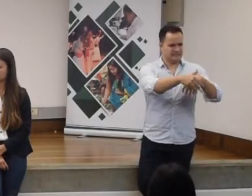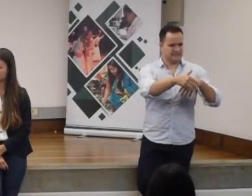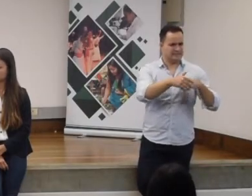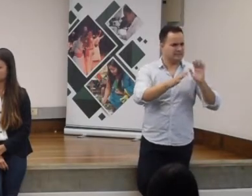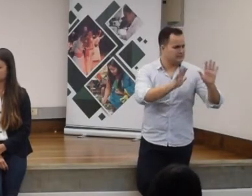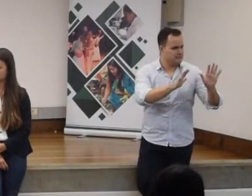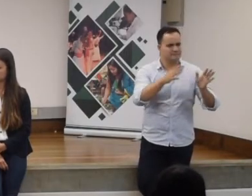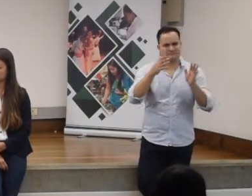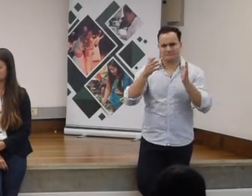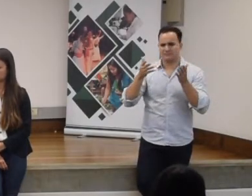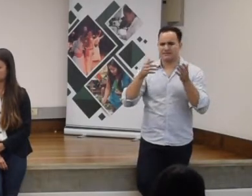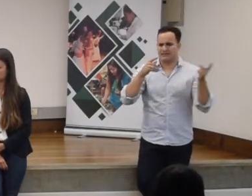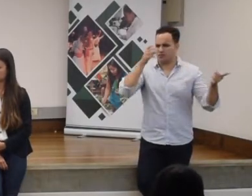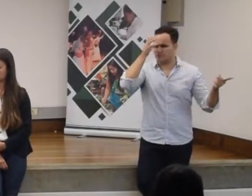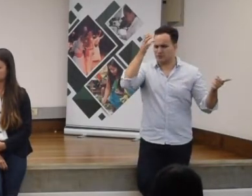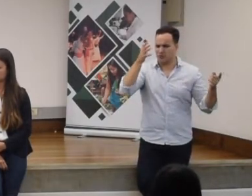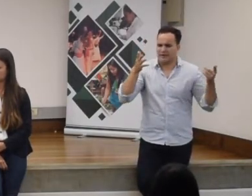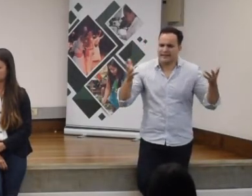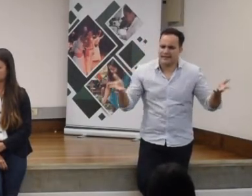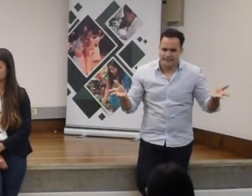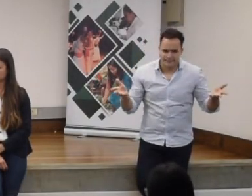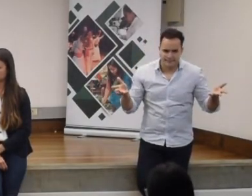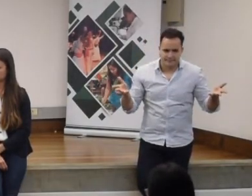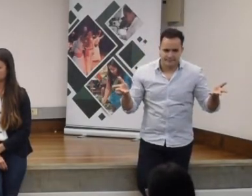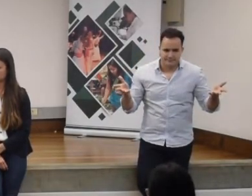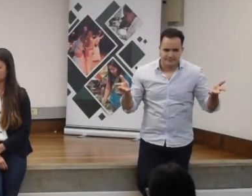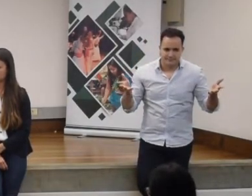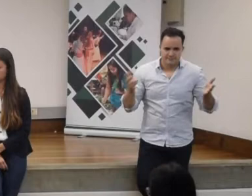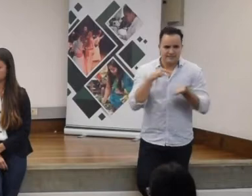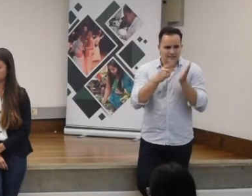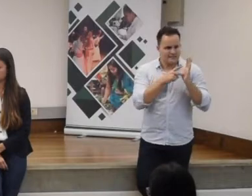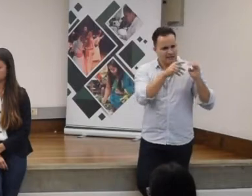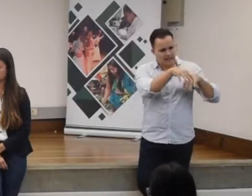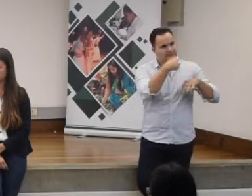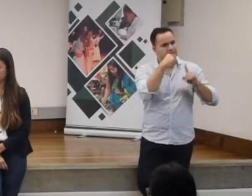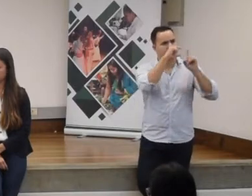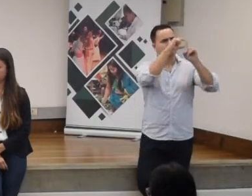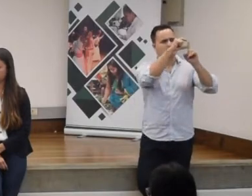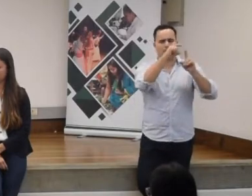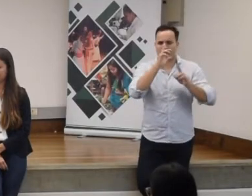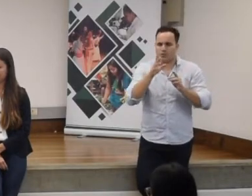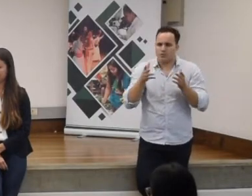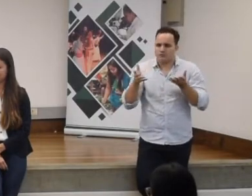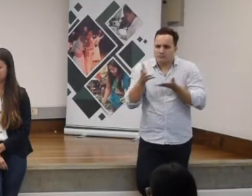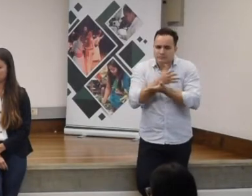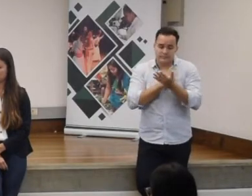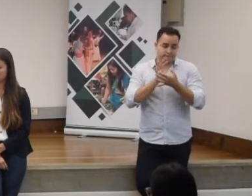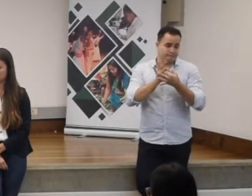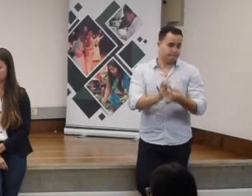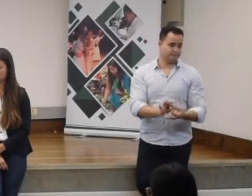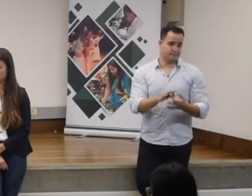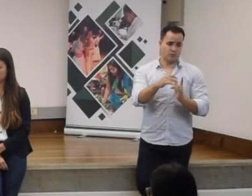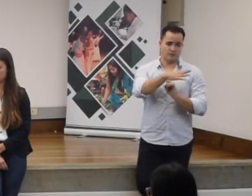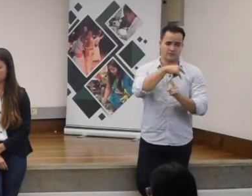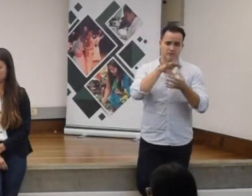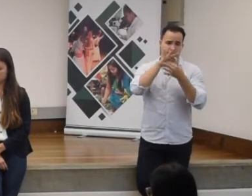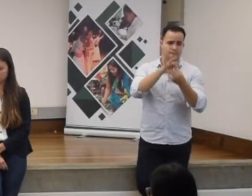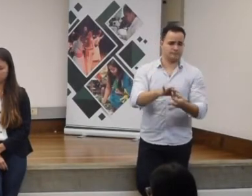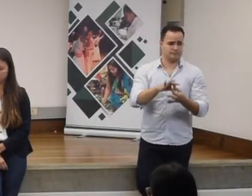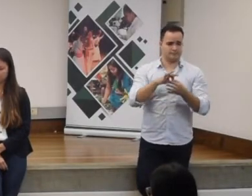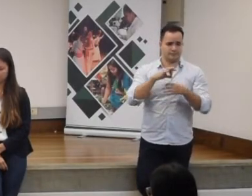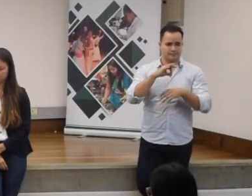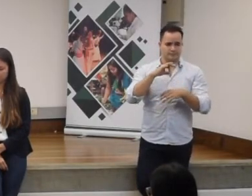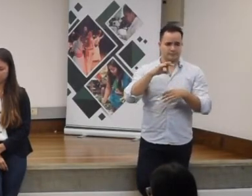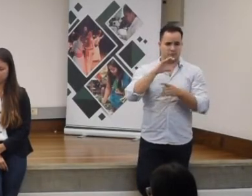y en los espacios universitarios. Porque todo eso requiere formación política. O si no, creemos que estamos juntos, pero